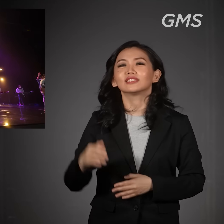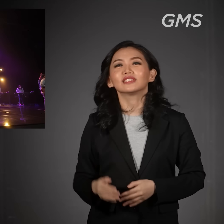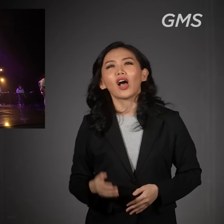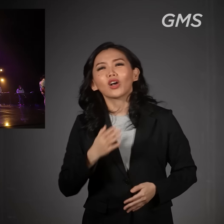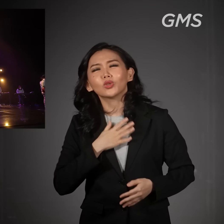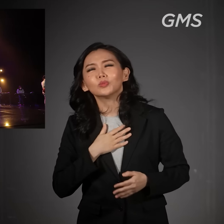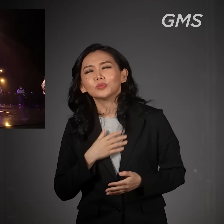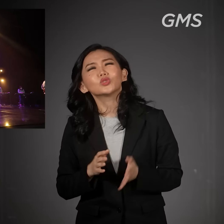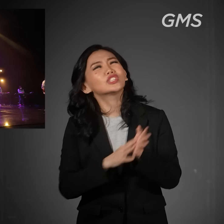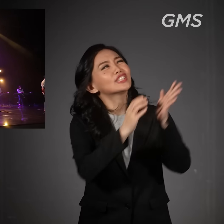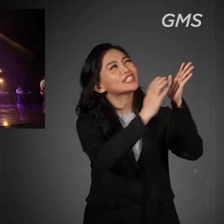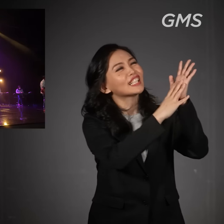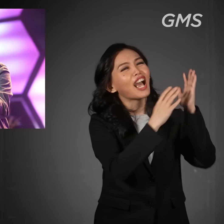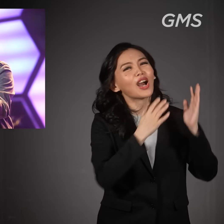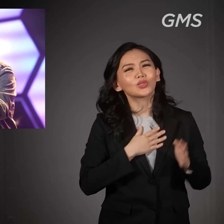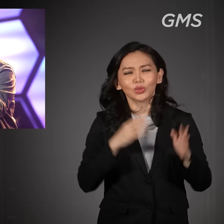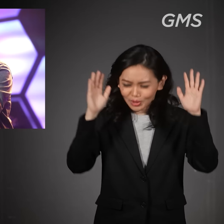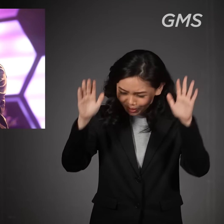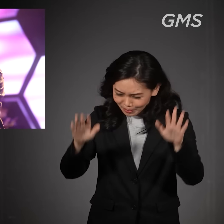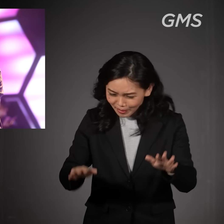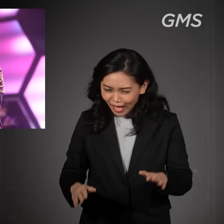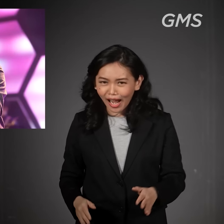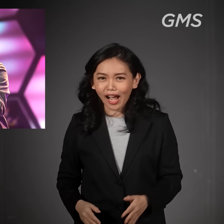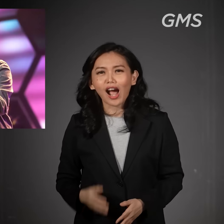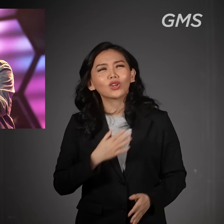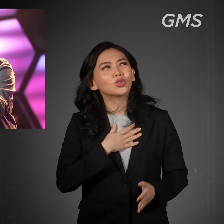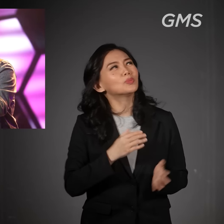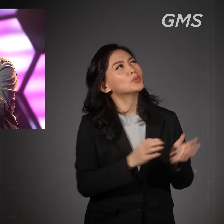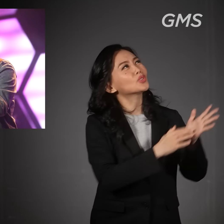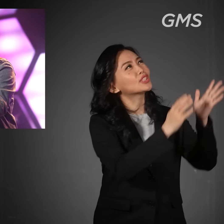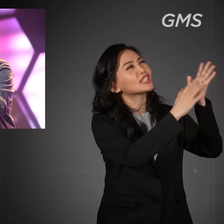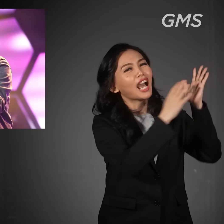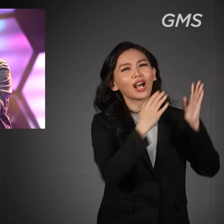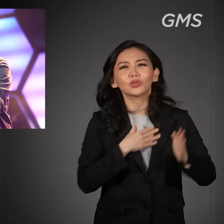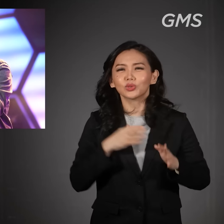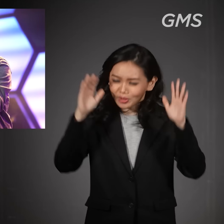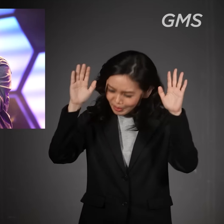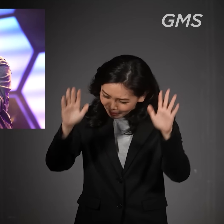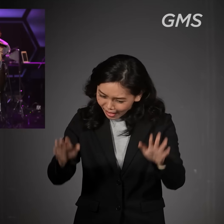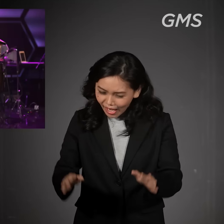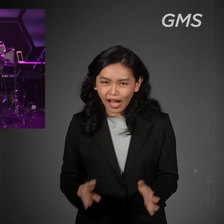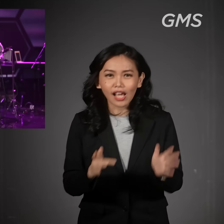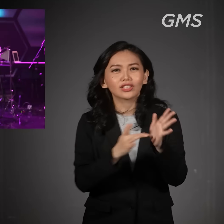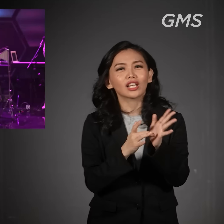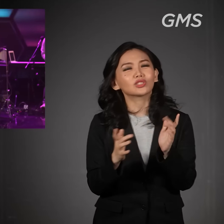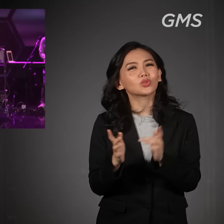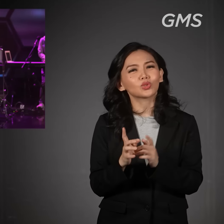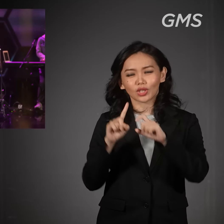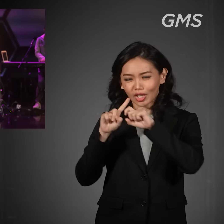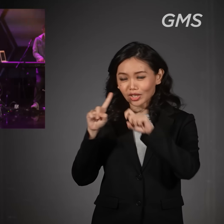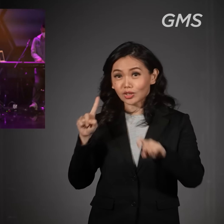Ku puji, ku sembah, ku puji, ku sembah Yesus Kristus